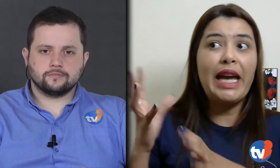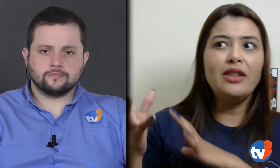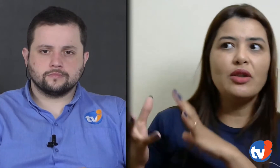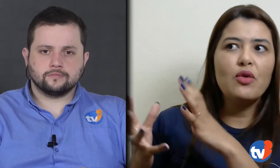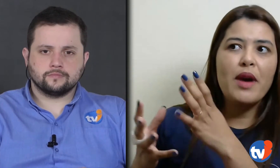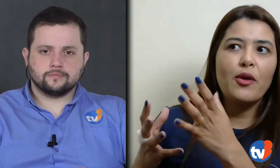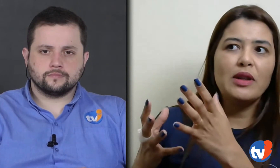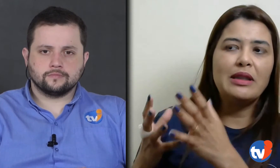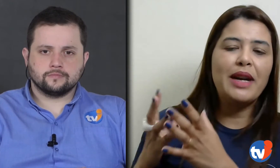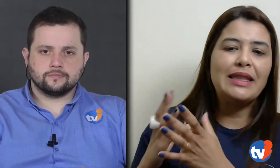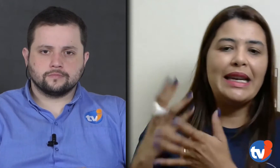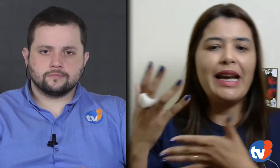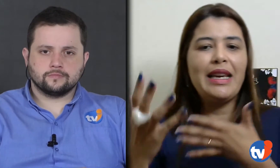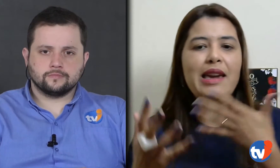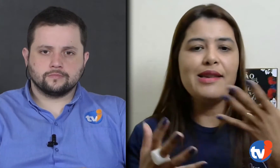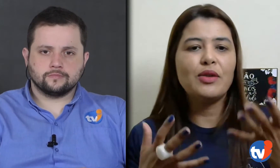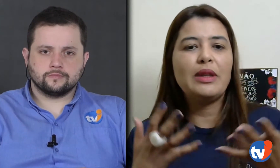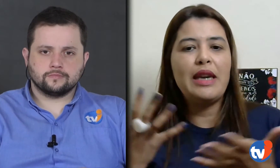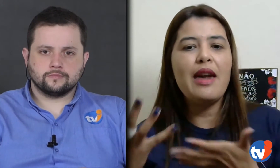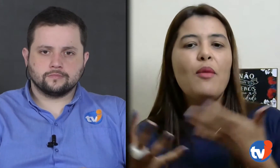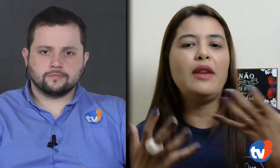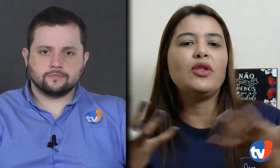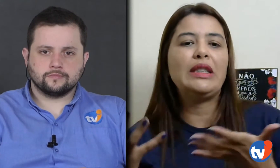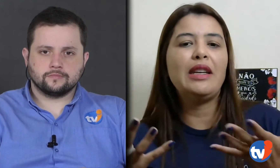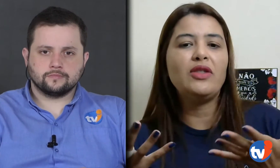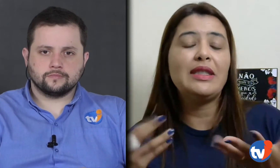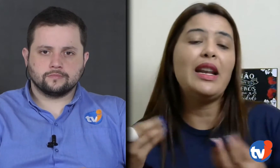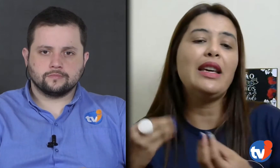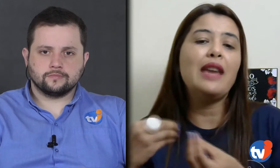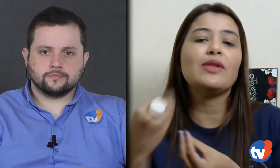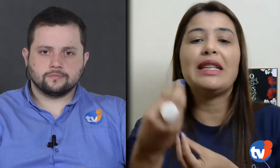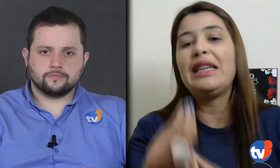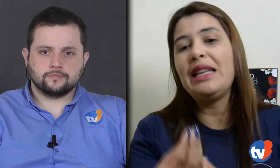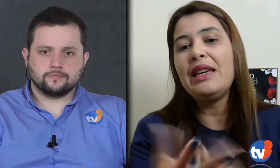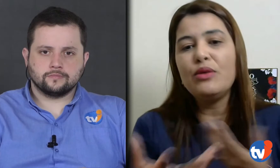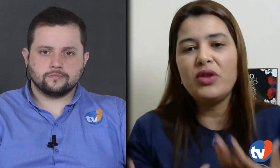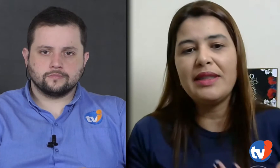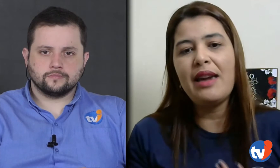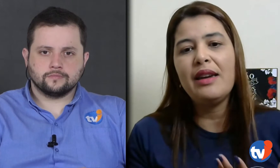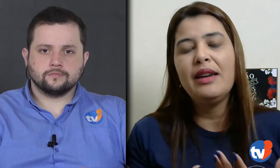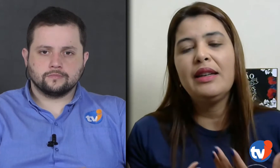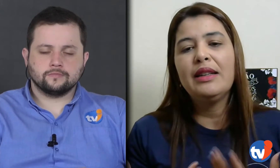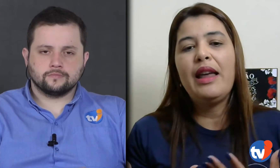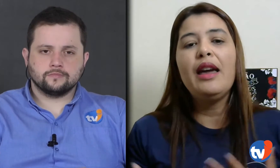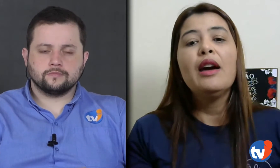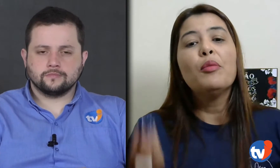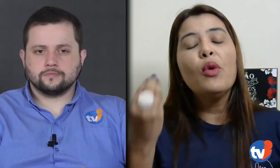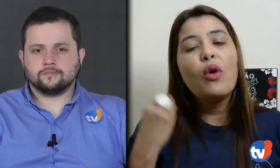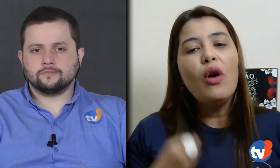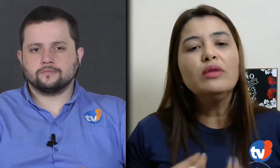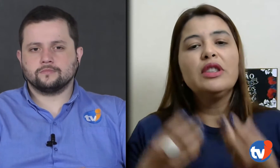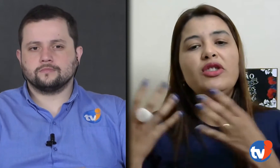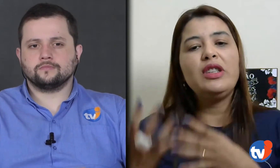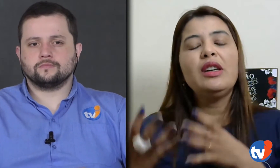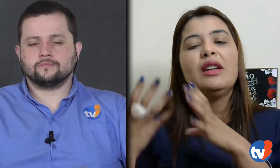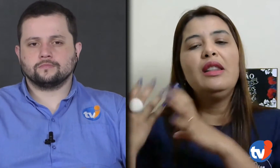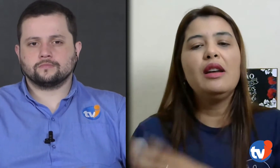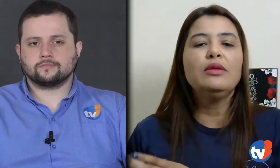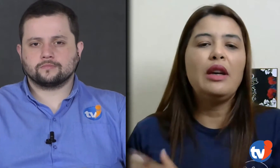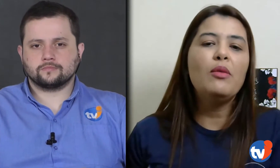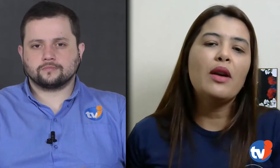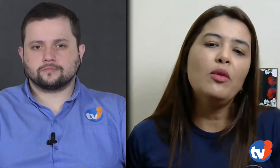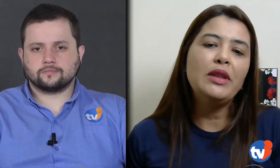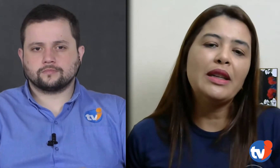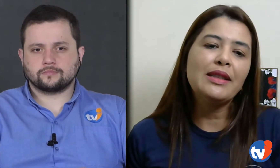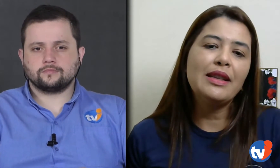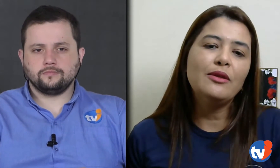você entende alguma coisa, mas será que é isso que realmente eu entendi? Será que é isso que queriam dizer? Né? Por conta de